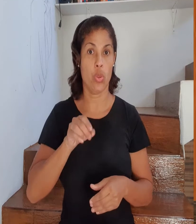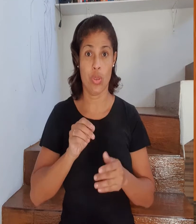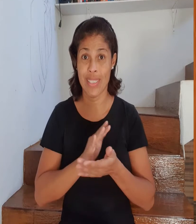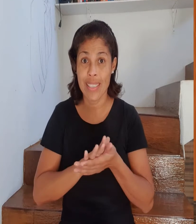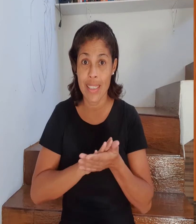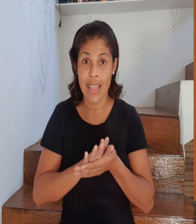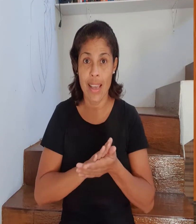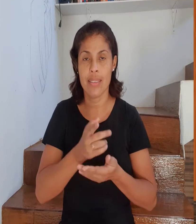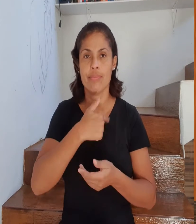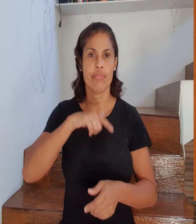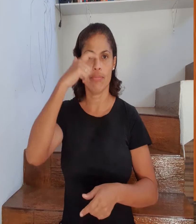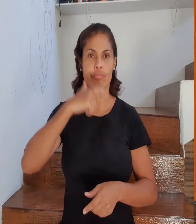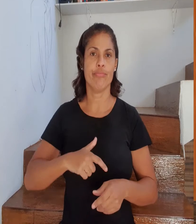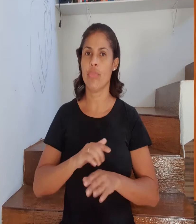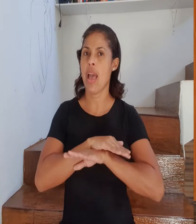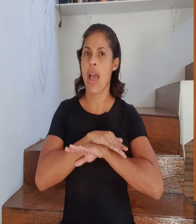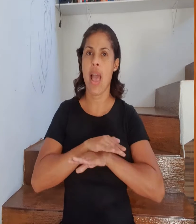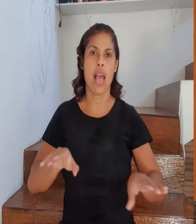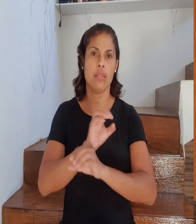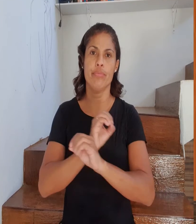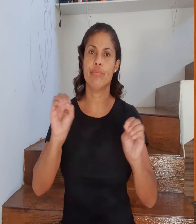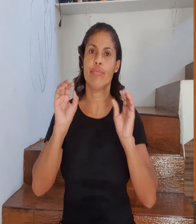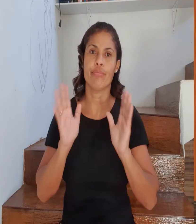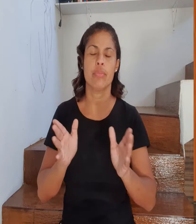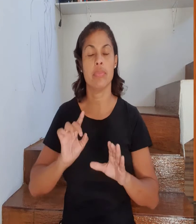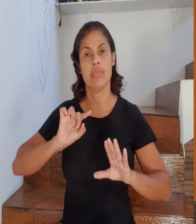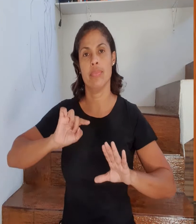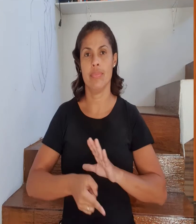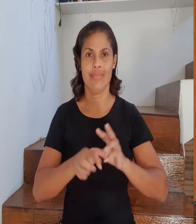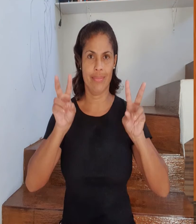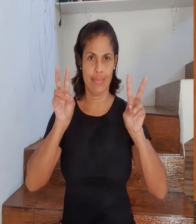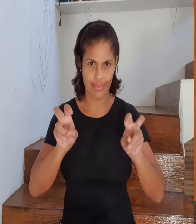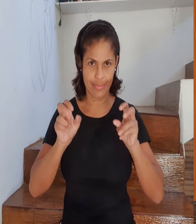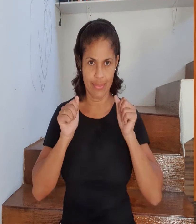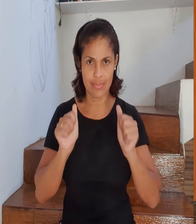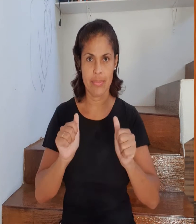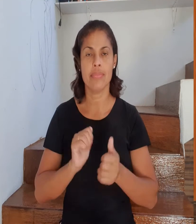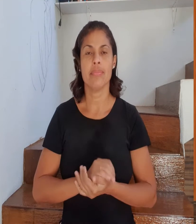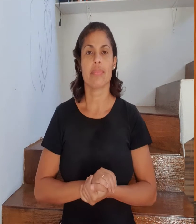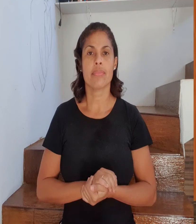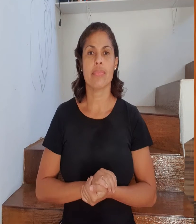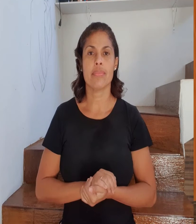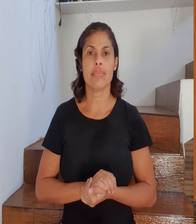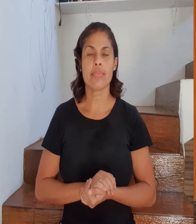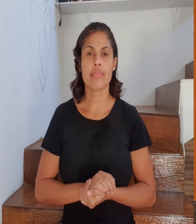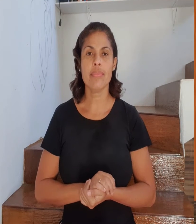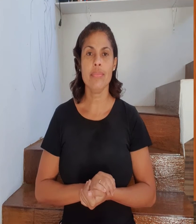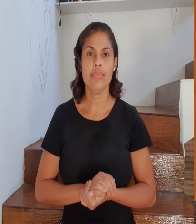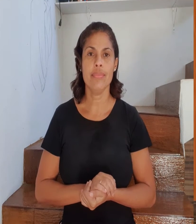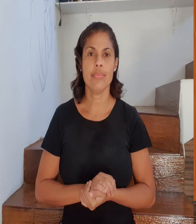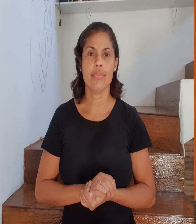imunológica, nós não existiríamos enquanto espécie. Então, vamos aprofundar este tema?